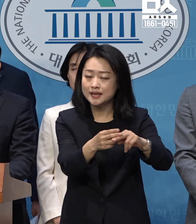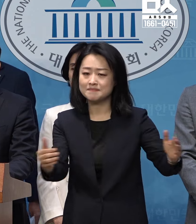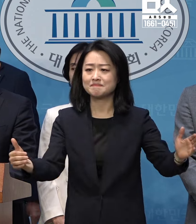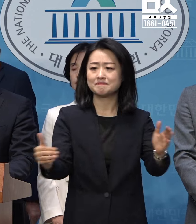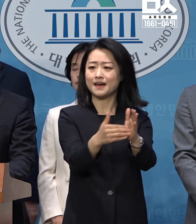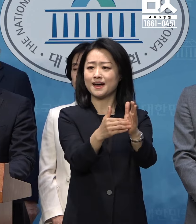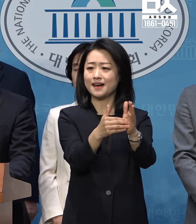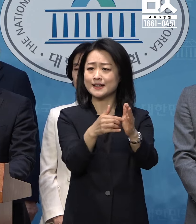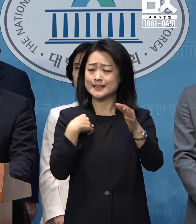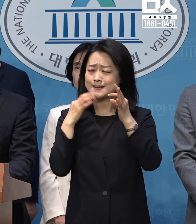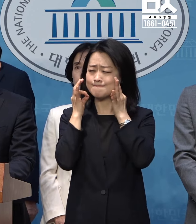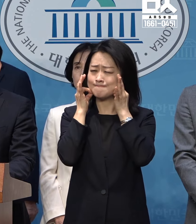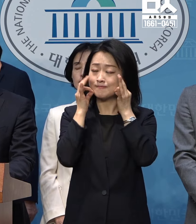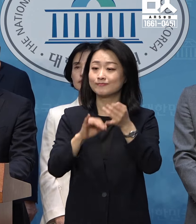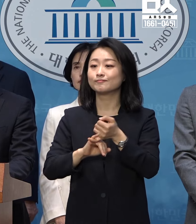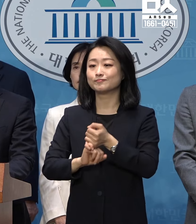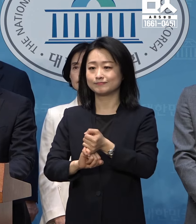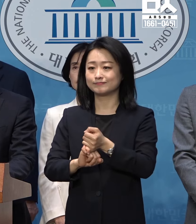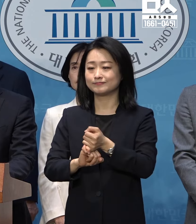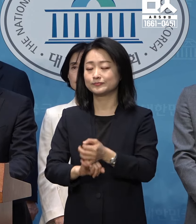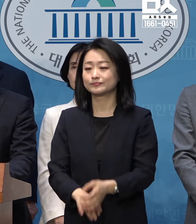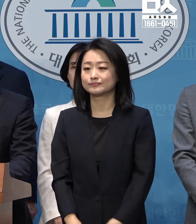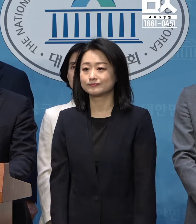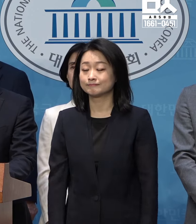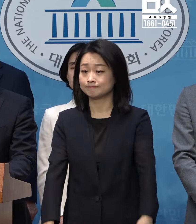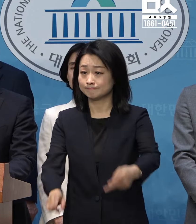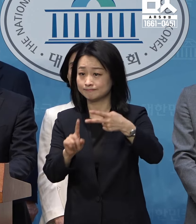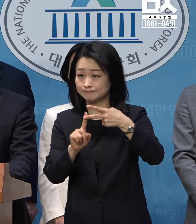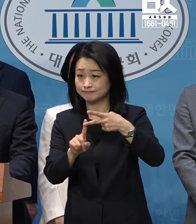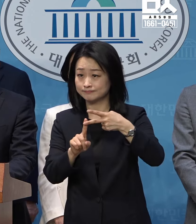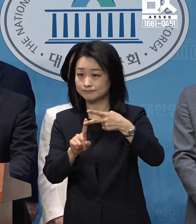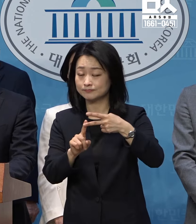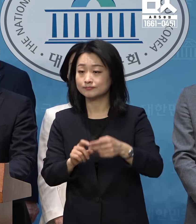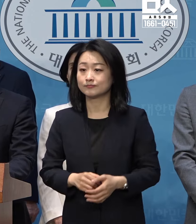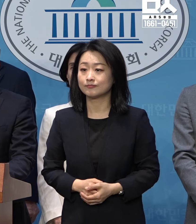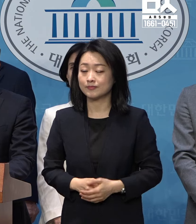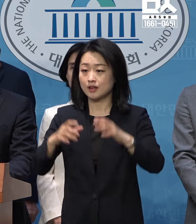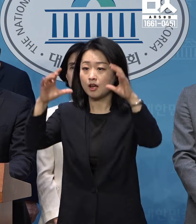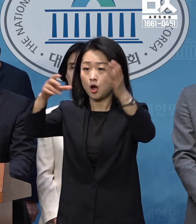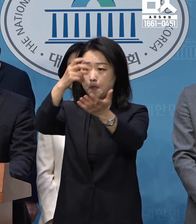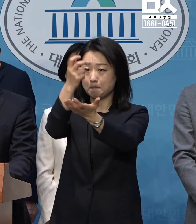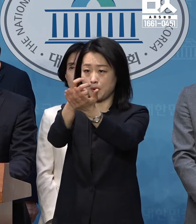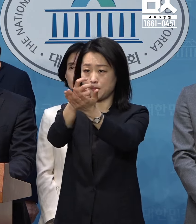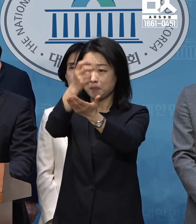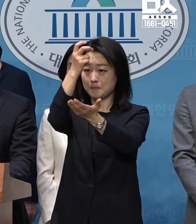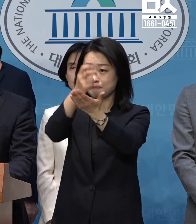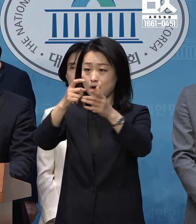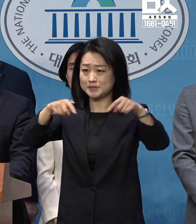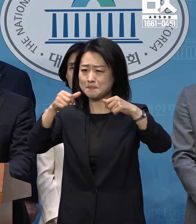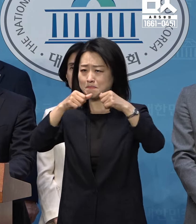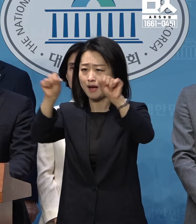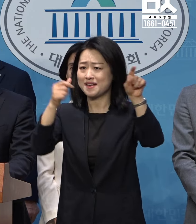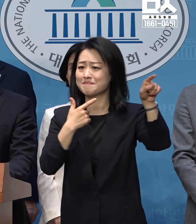종식에 온 힘을 다하겠습니다. 둘째, 헌법과 법치주의를